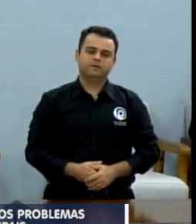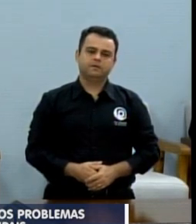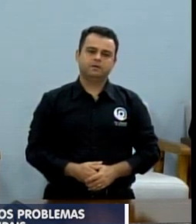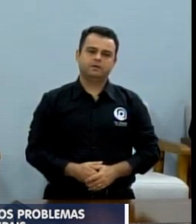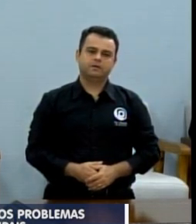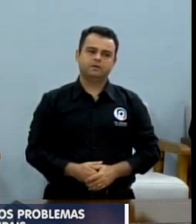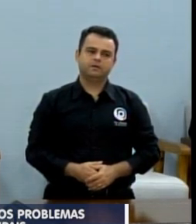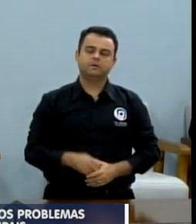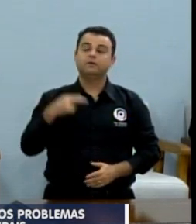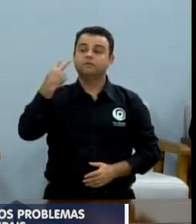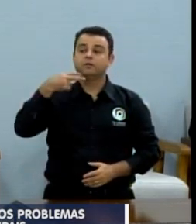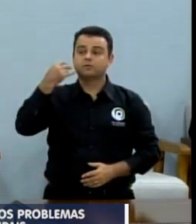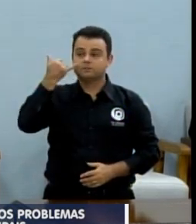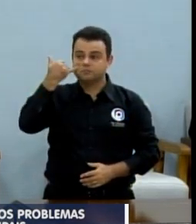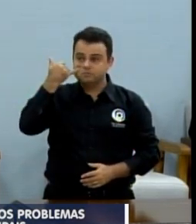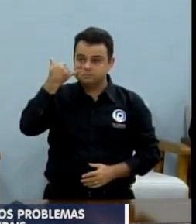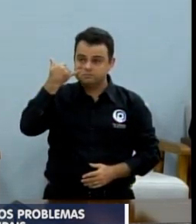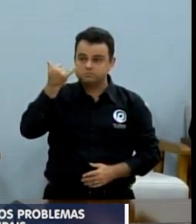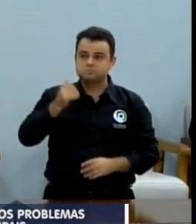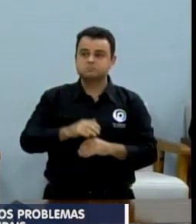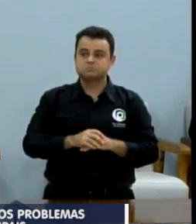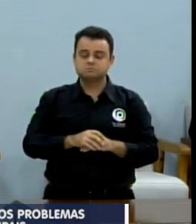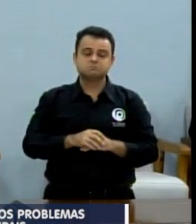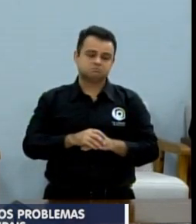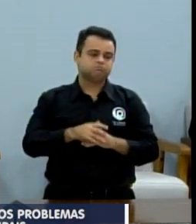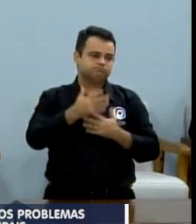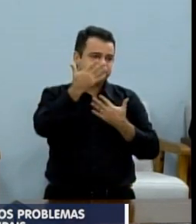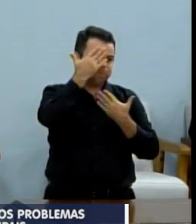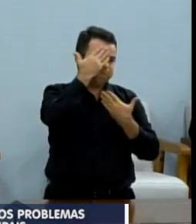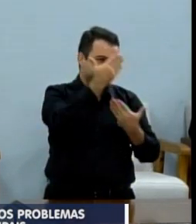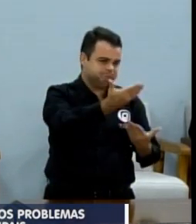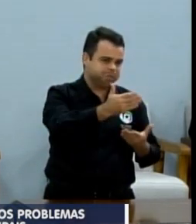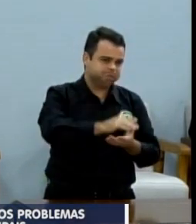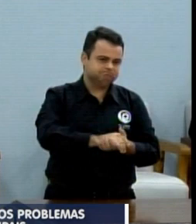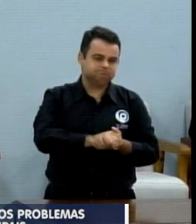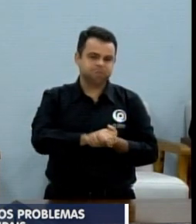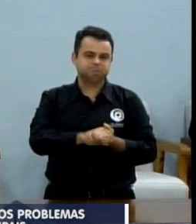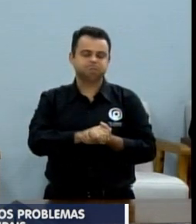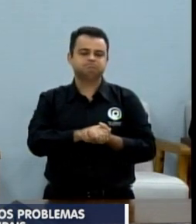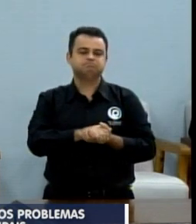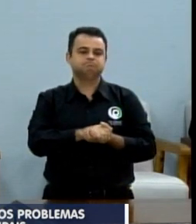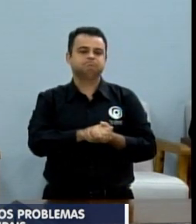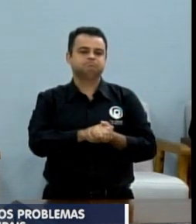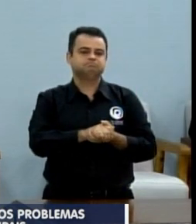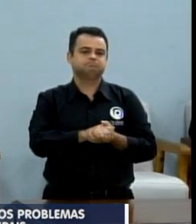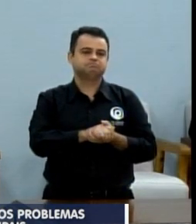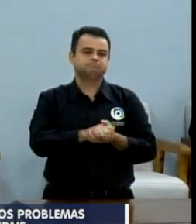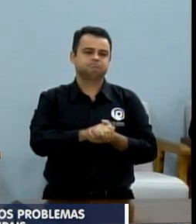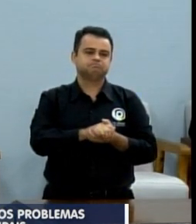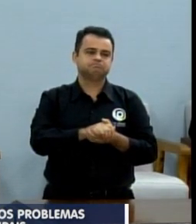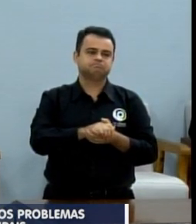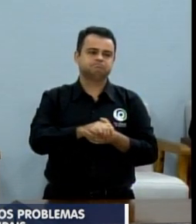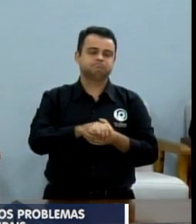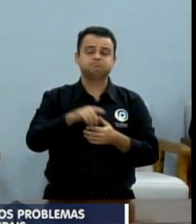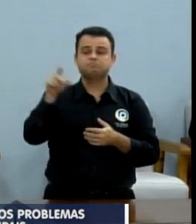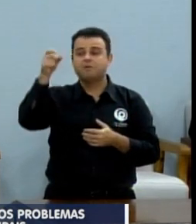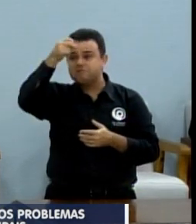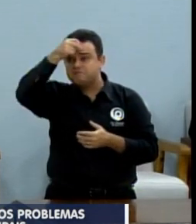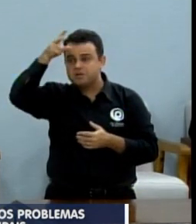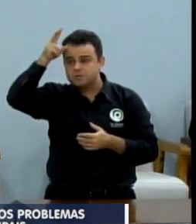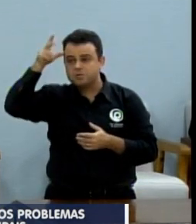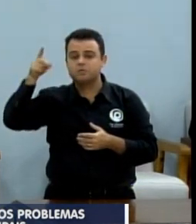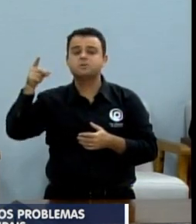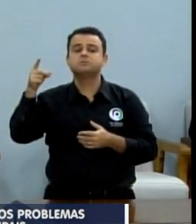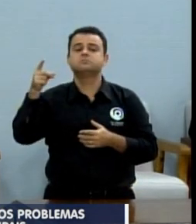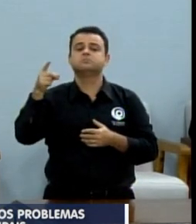o vereador Júlio Donizete também um agradecimento especial sabe que o governo tentou conversar com todos os vereadores